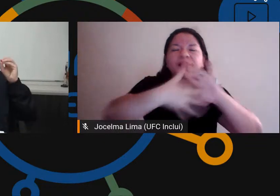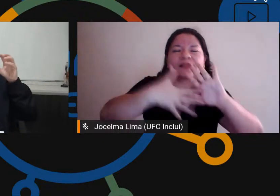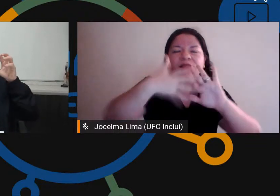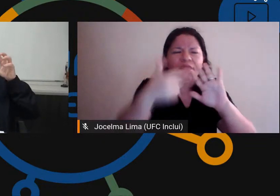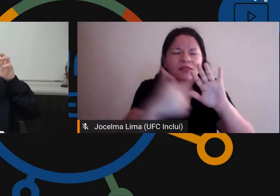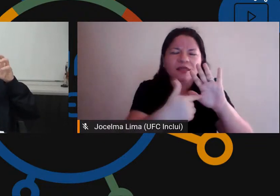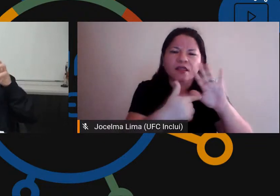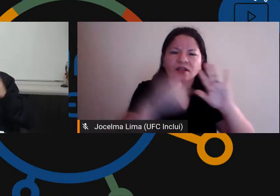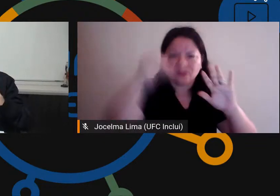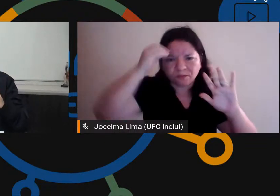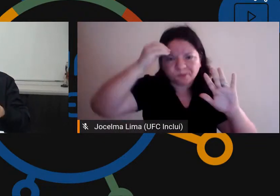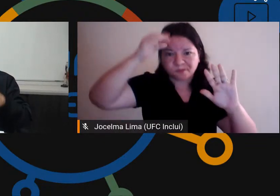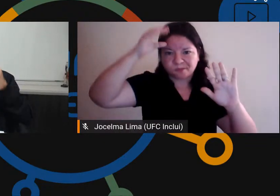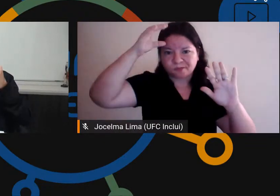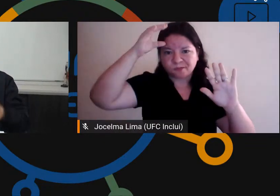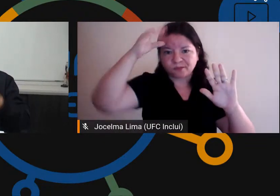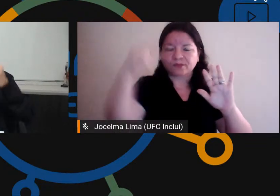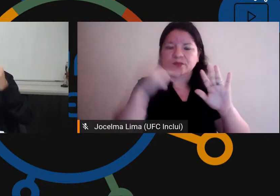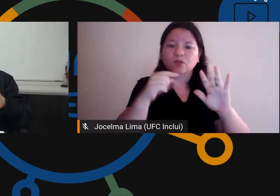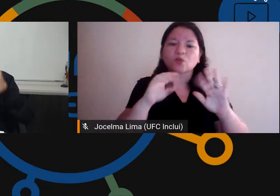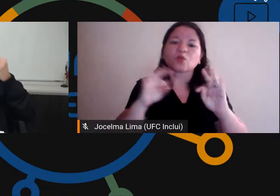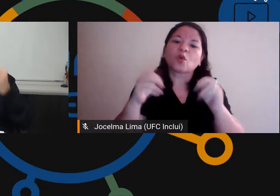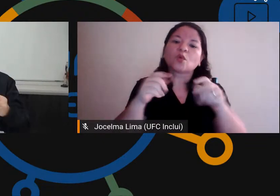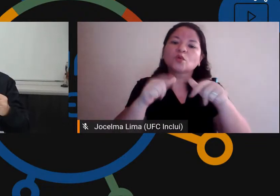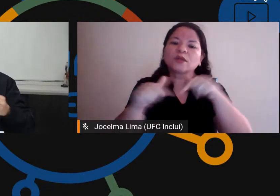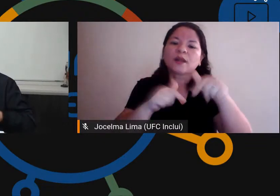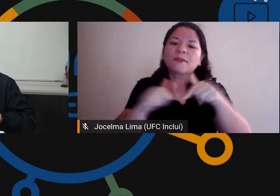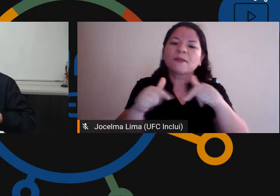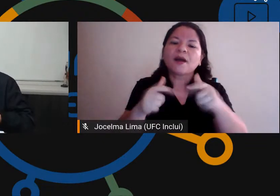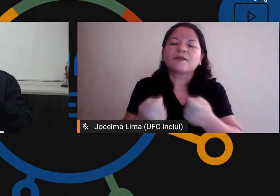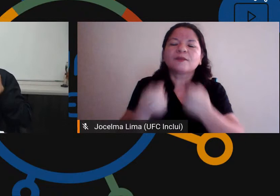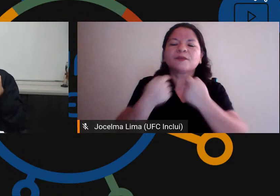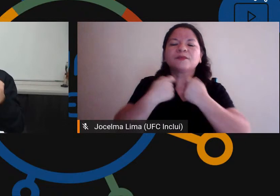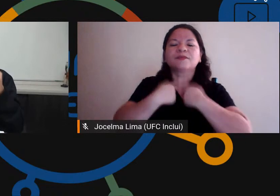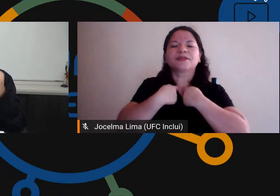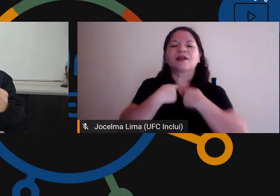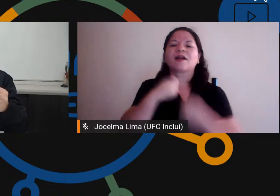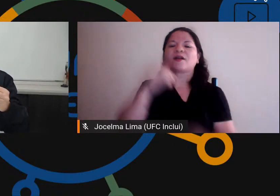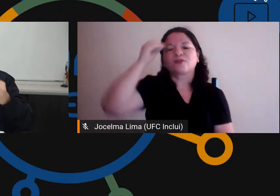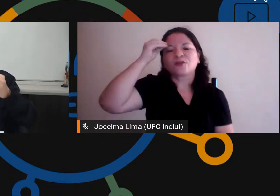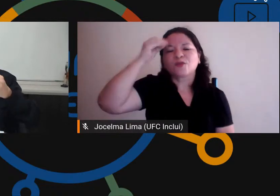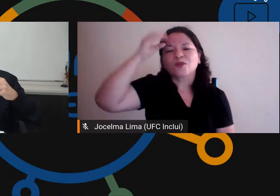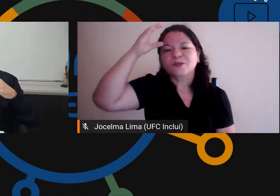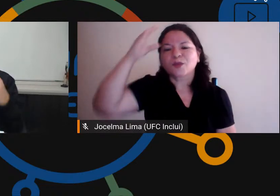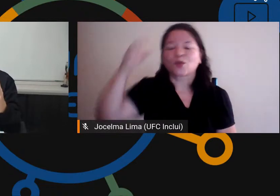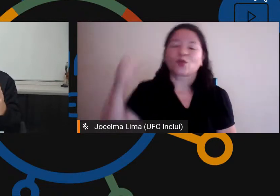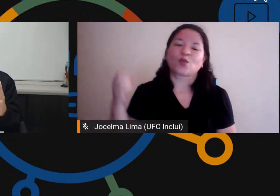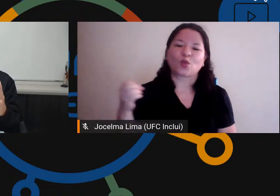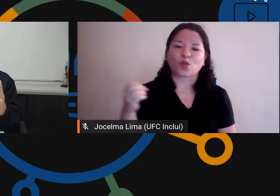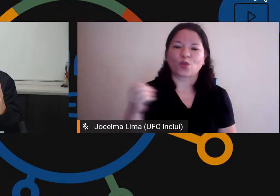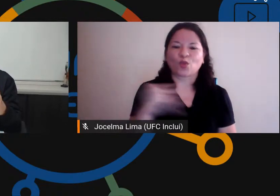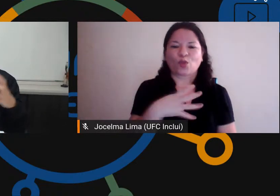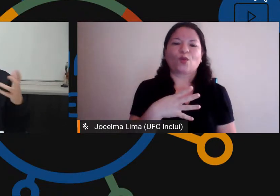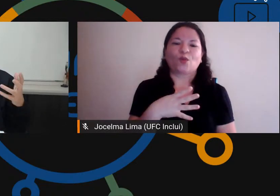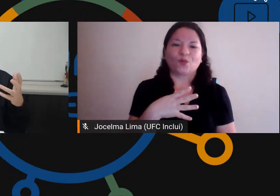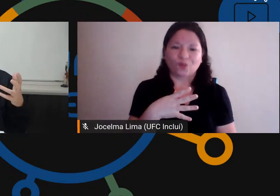artigo, todo trabalho científico, ele traz conhecimento novo. Nenhum cientista faz